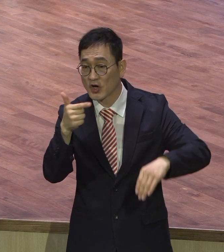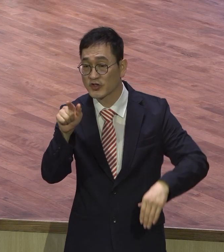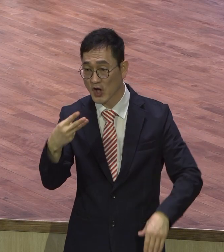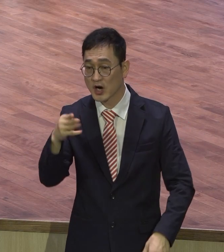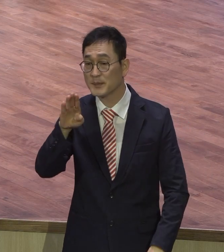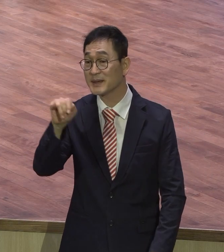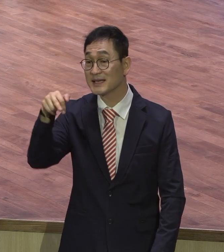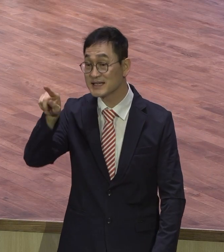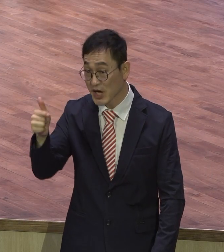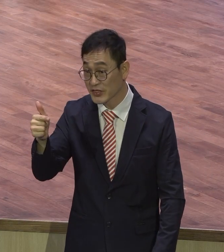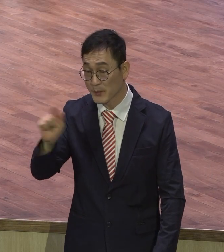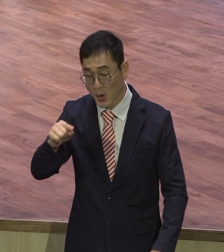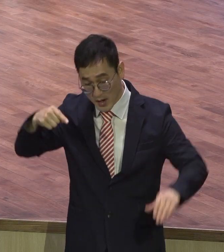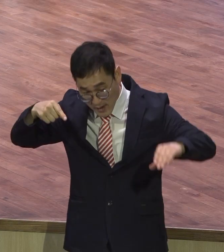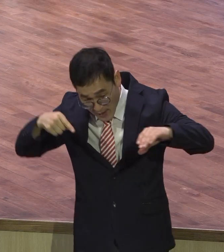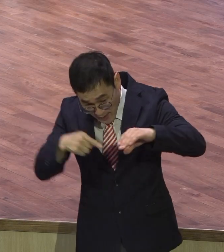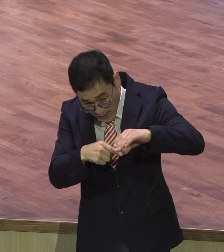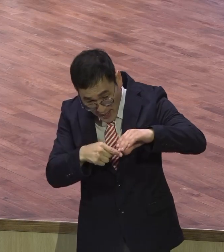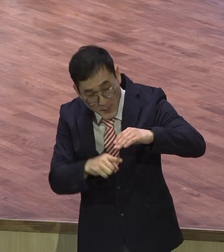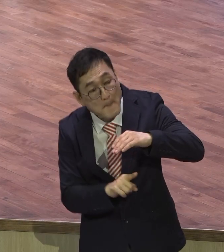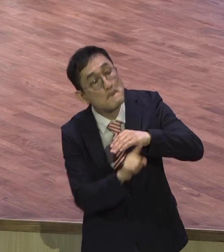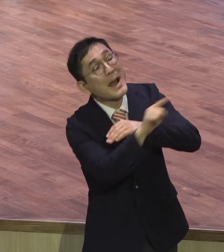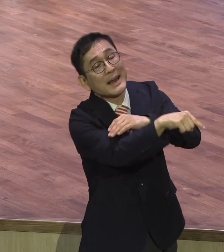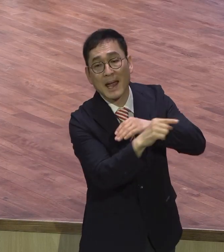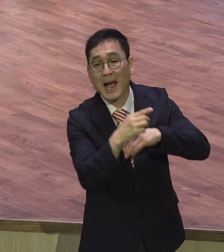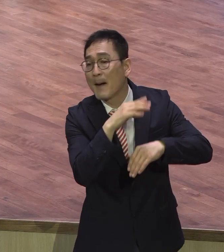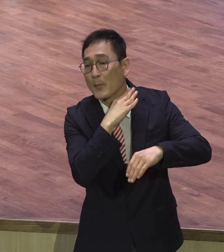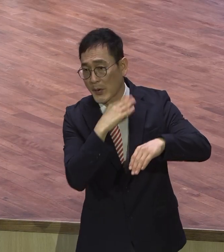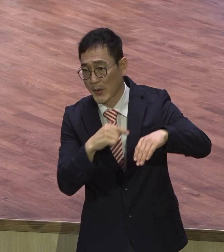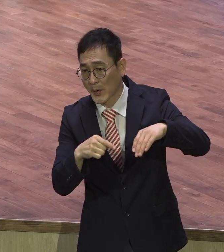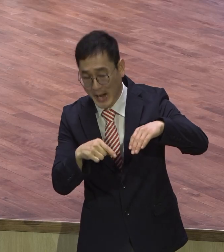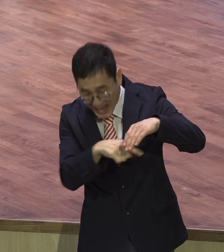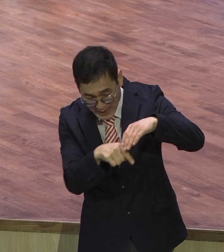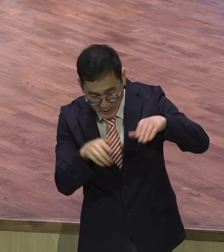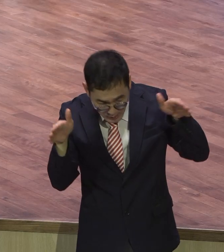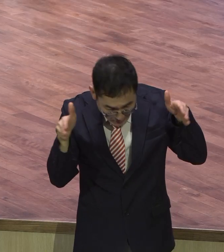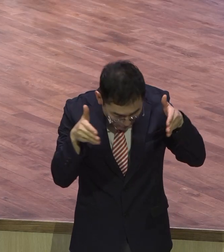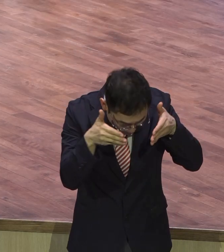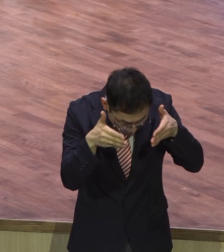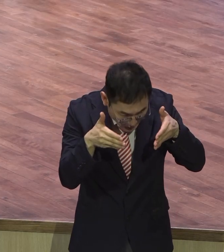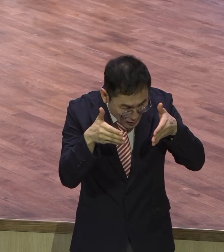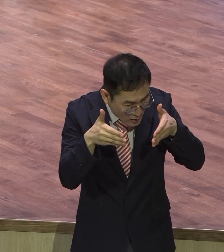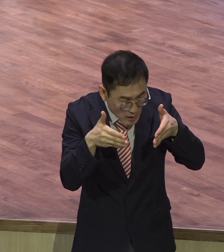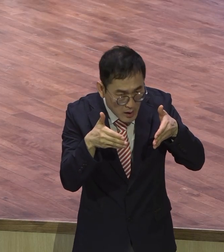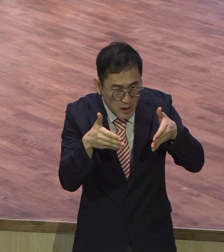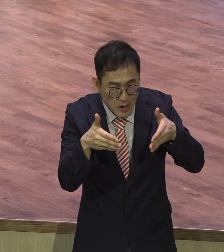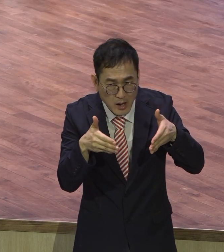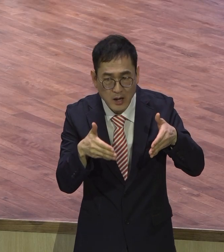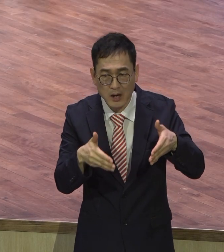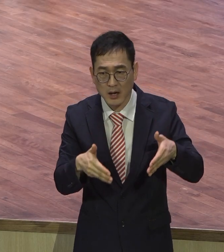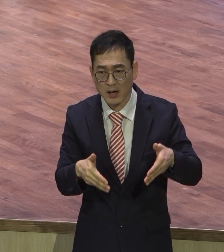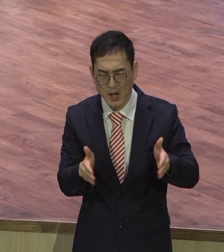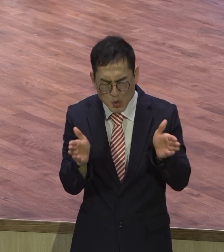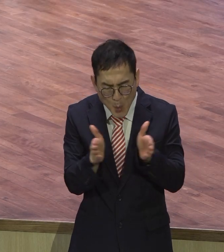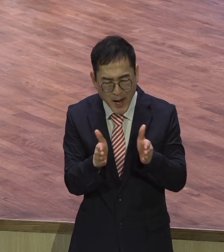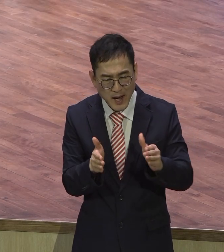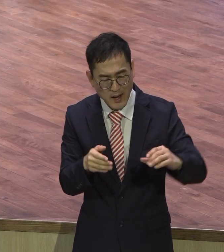그것처럼 주변이 안 보이잖아요. 터널 안에 있으니까. 시야가 극도로 좁아진